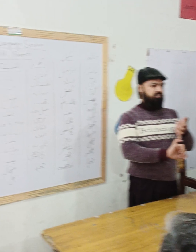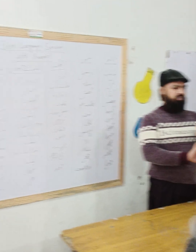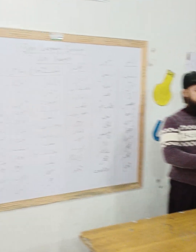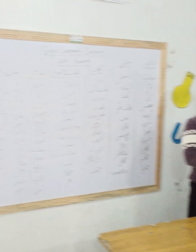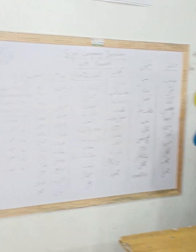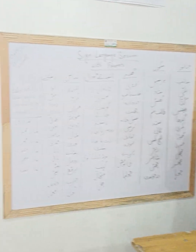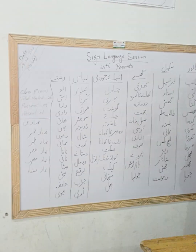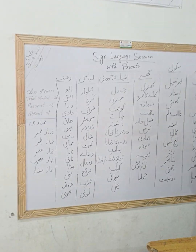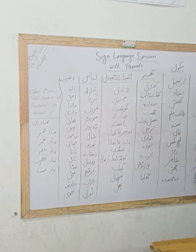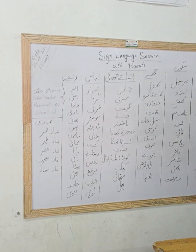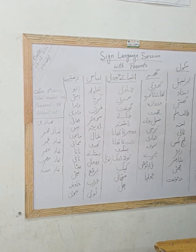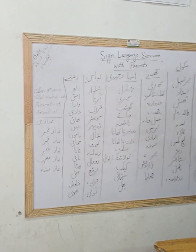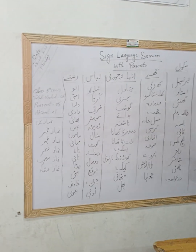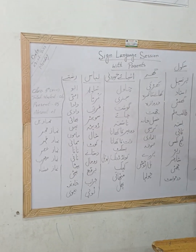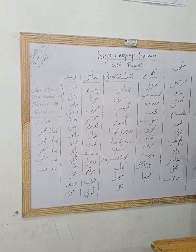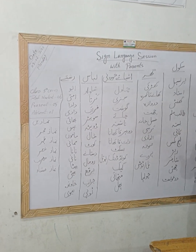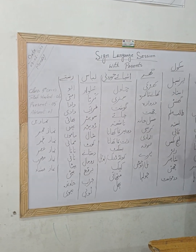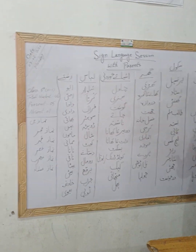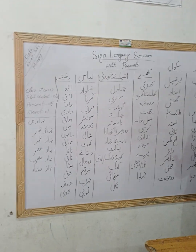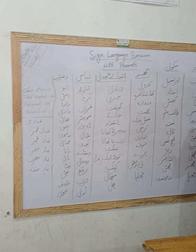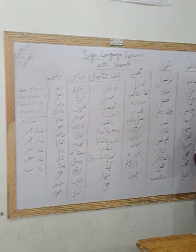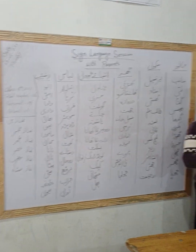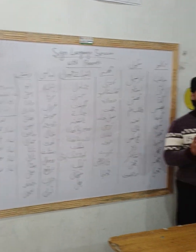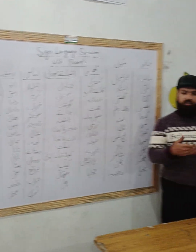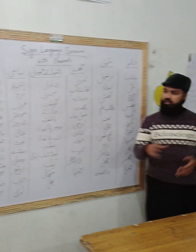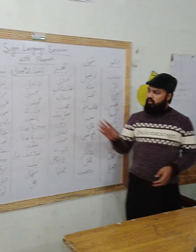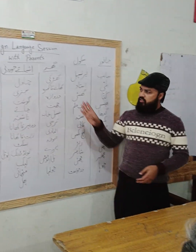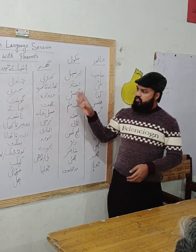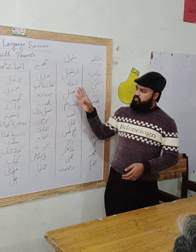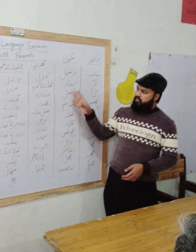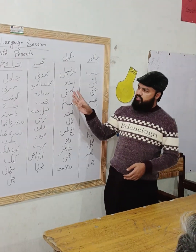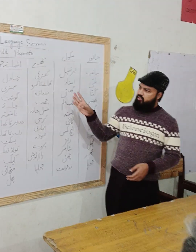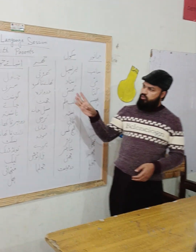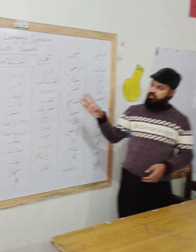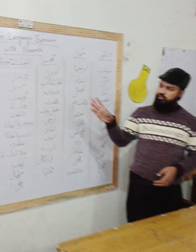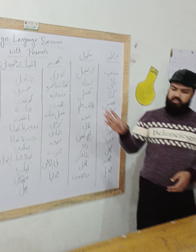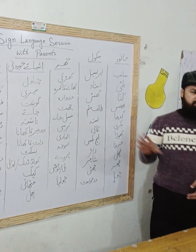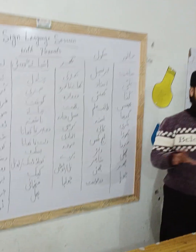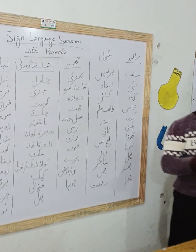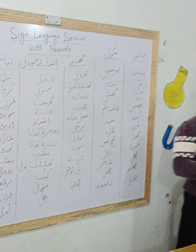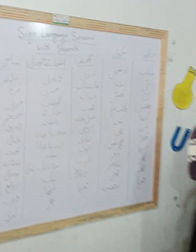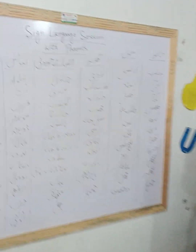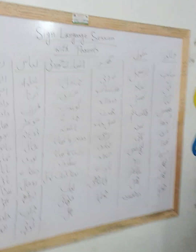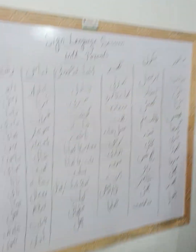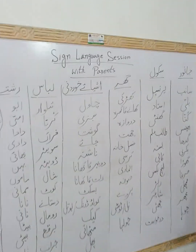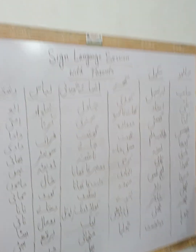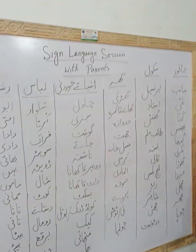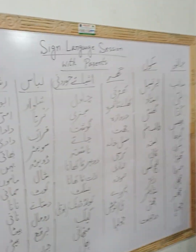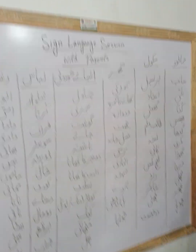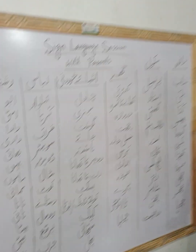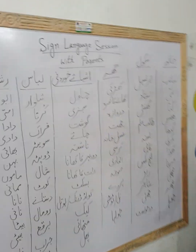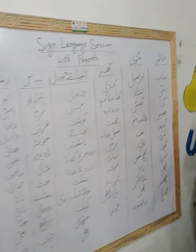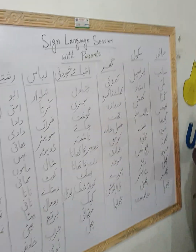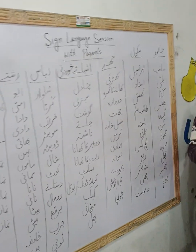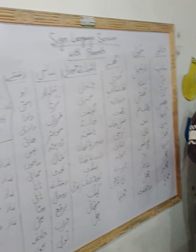है और ये पढ़ने का साइन, ठीक है ना। हर इशारे की कोई ना कोई पीछे लॉजिक बनी हुई है, ऐसे नहीं कि खुद से इशारे बने